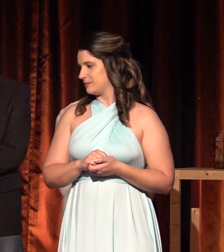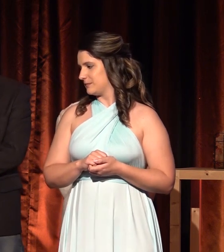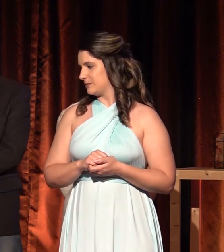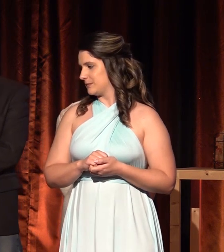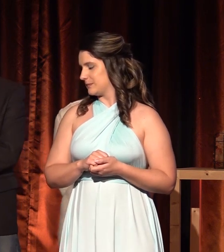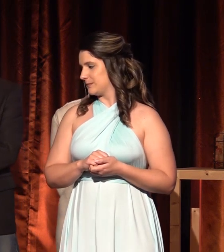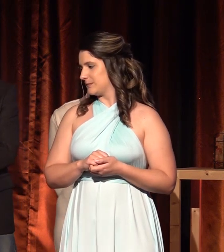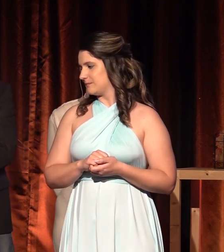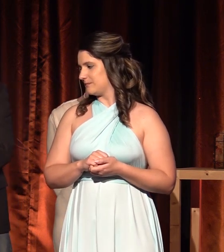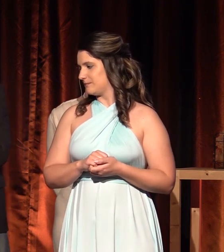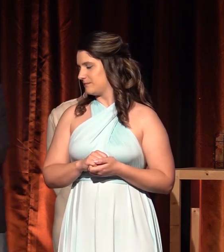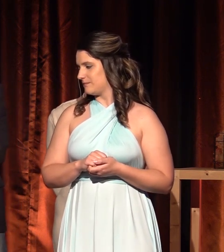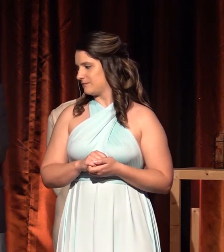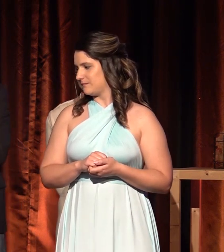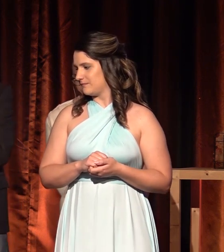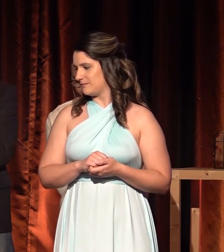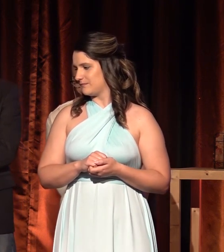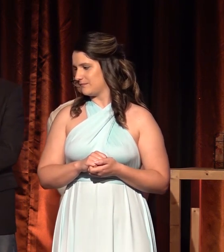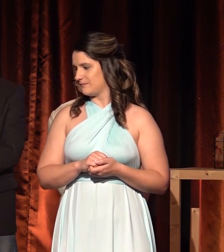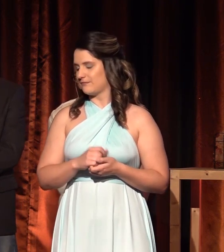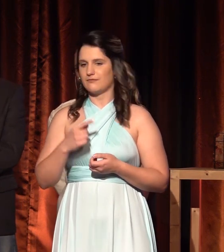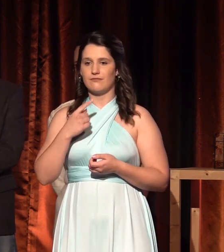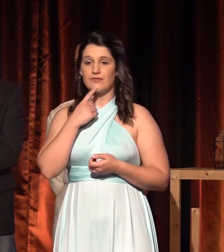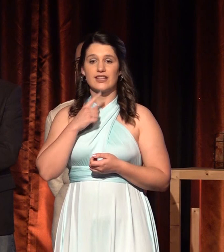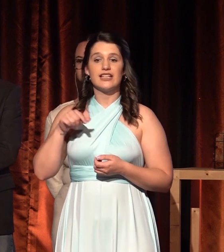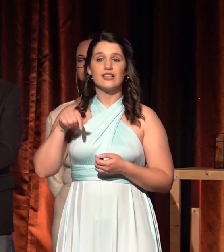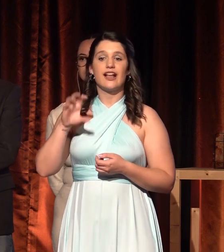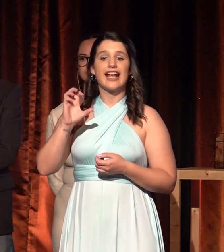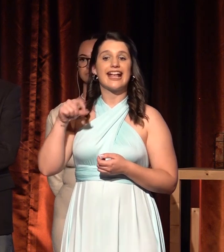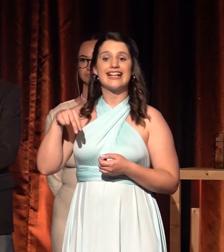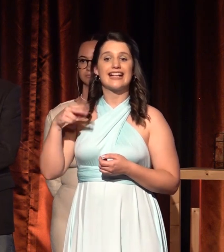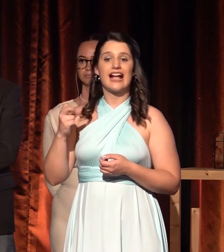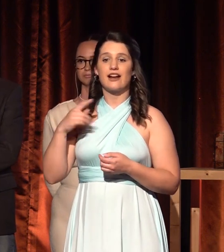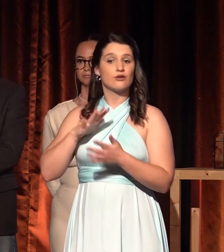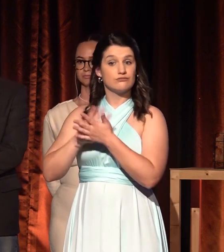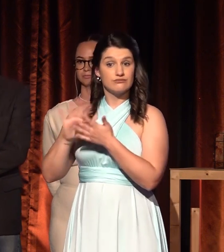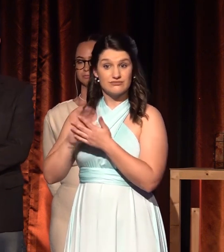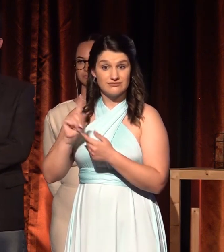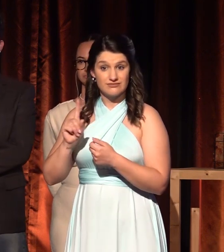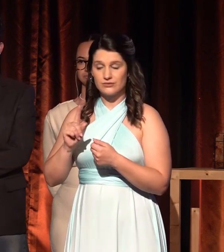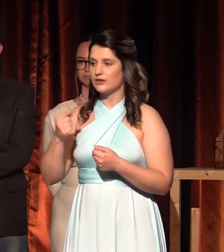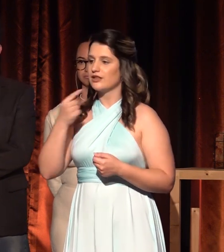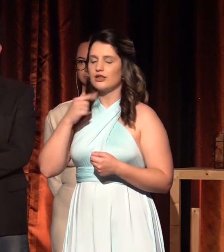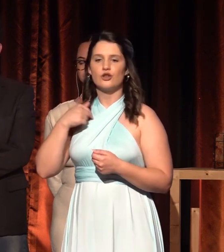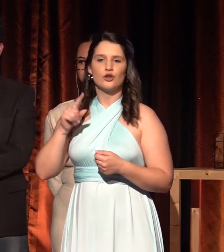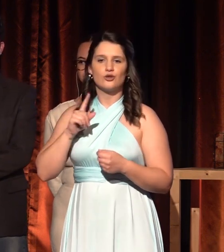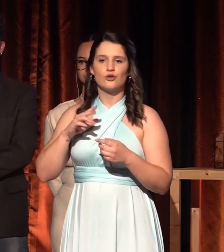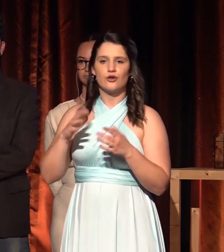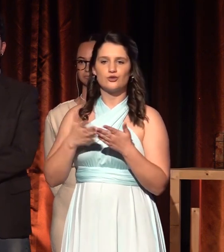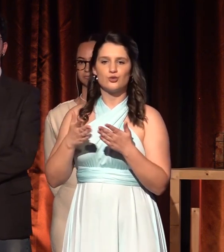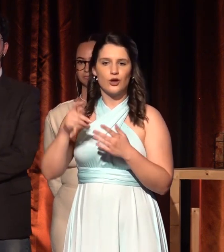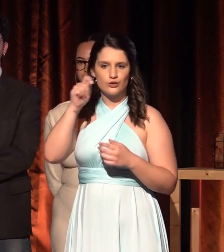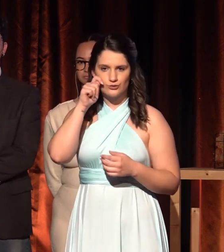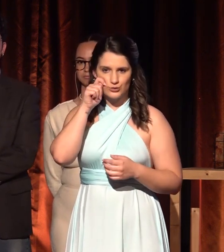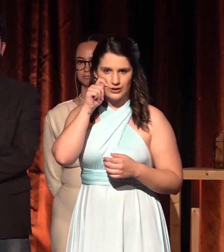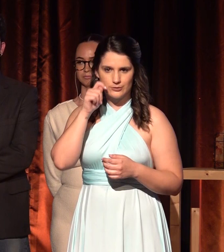l'any 2021, probablement no hauria fet aquest cicle. De moment i fins aquí la meva vida educativa. Tinc ganes de continuar estudiant, així doncs